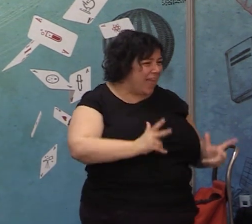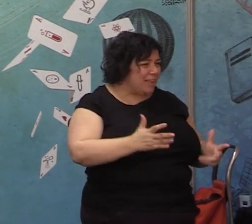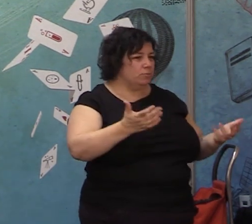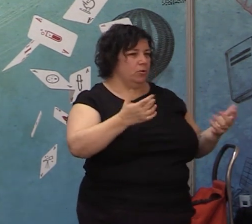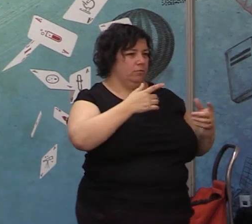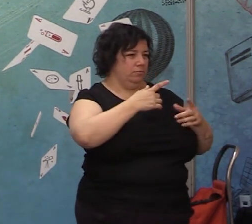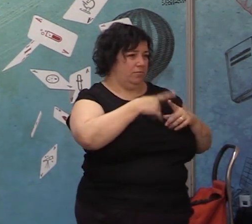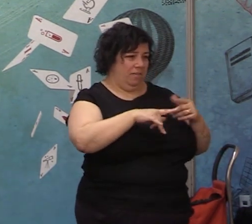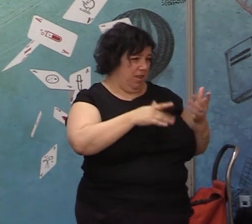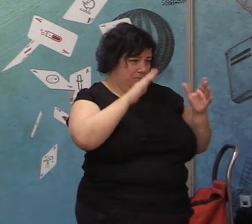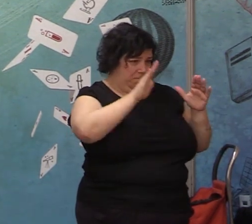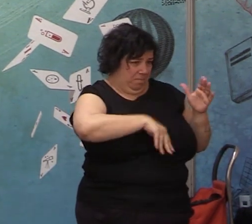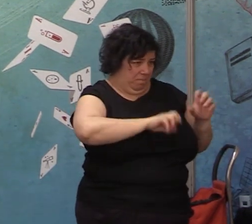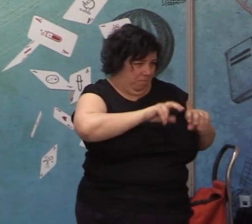etc.